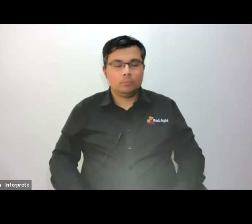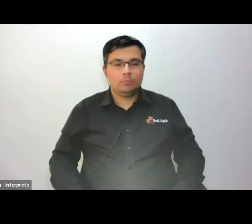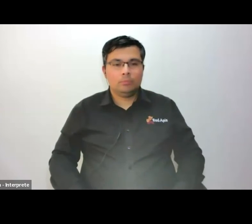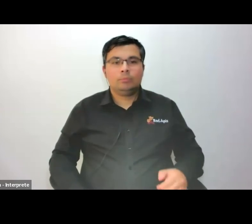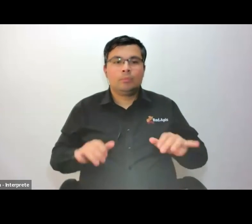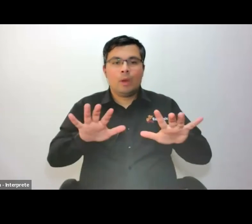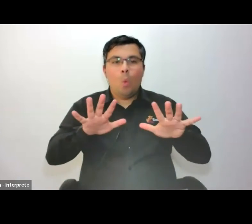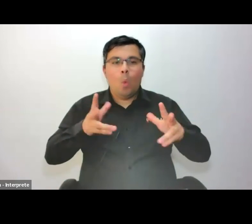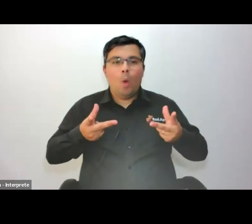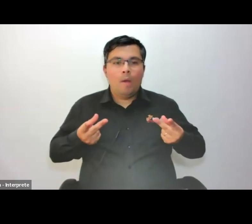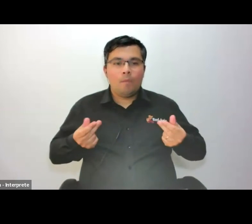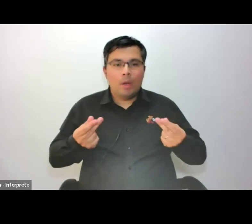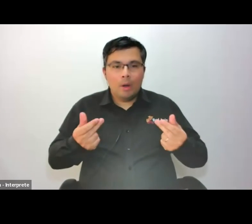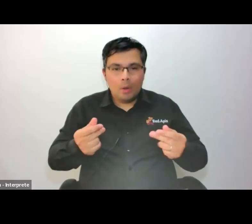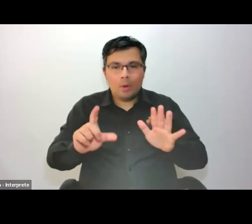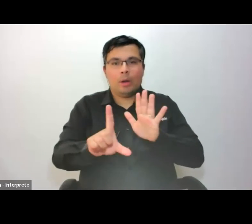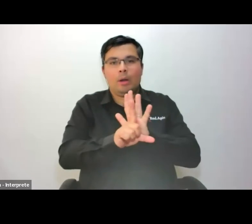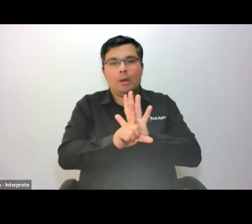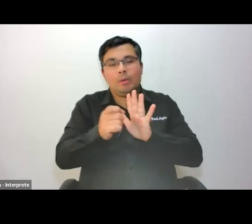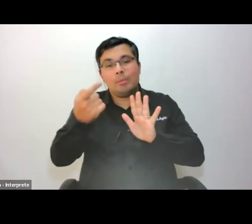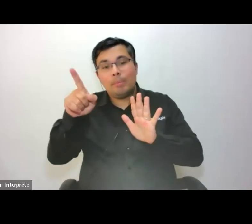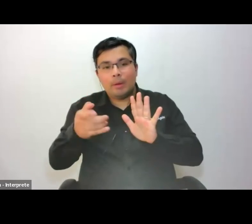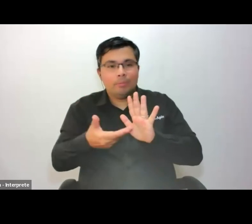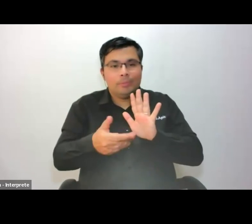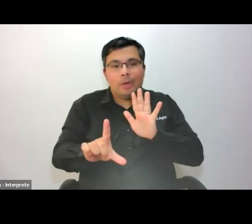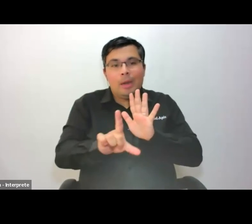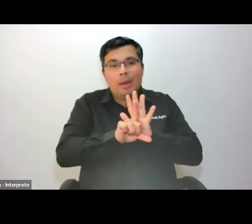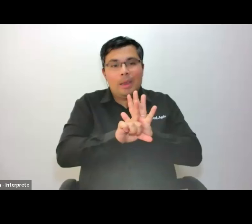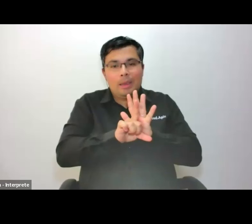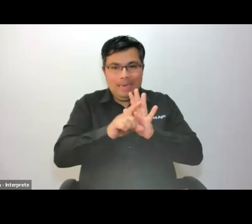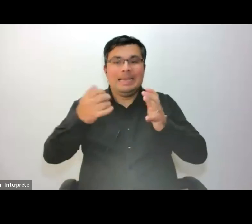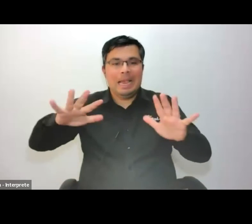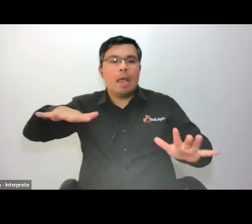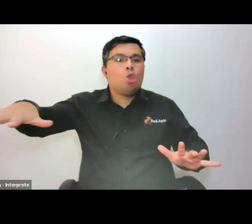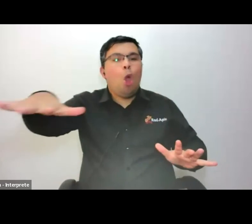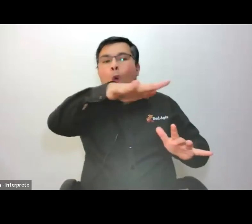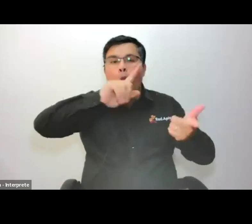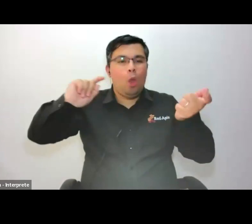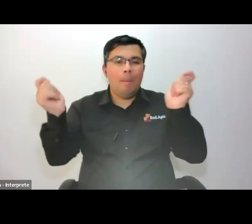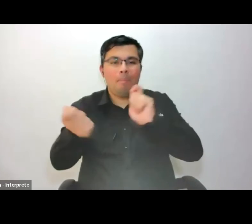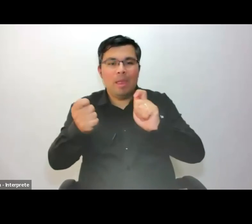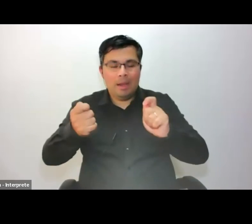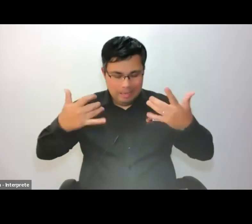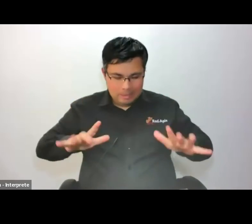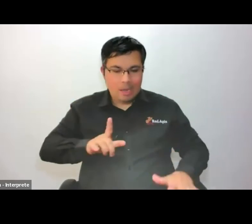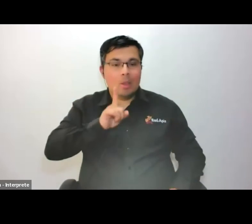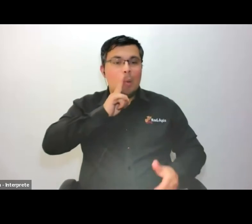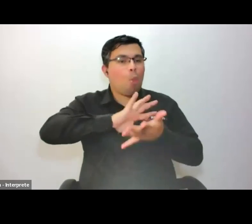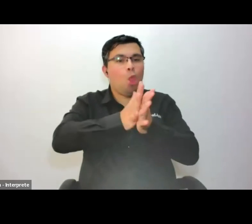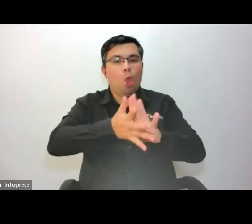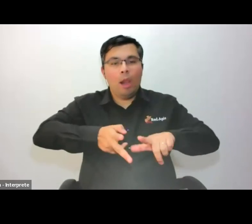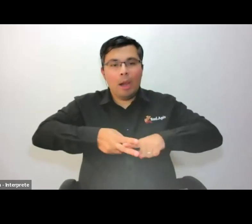valor la ley, ¿verdad? Pero no porque esté la ley todo va a cambiar y tenemos todas las herramientas. Esto es un proceso,